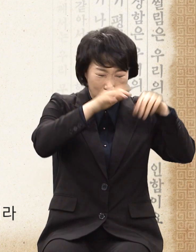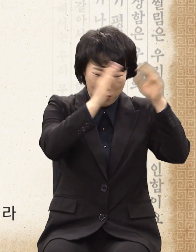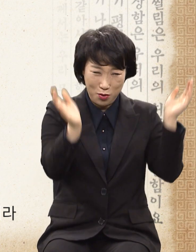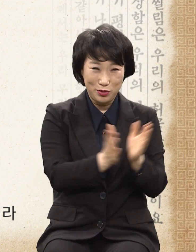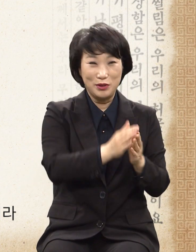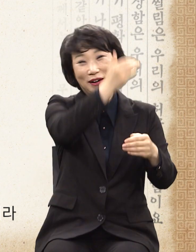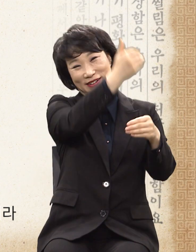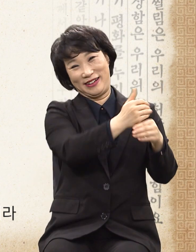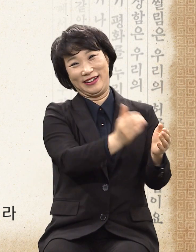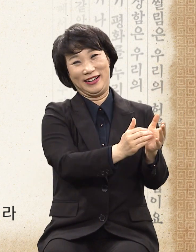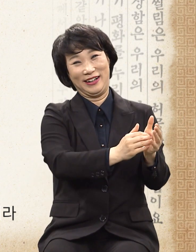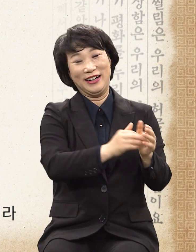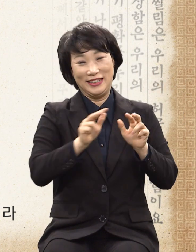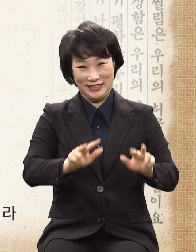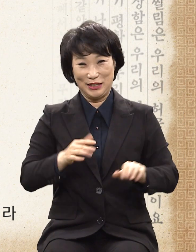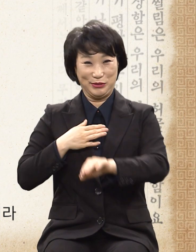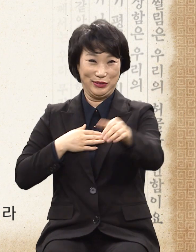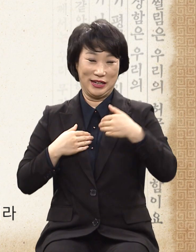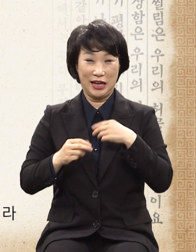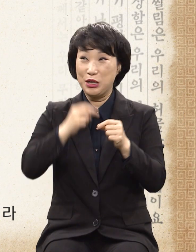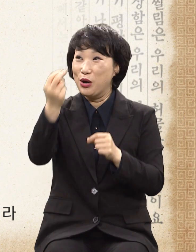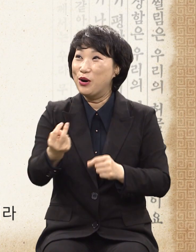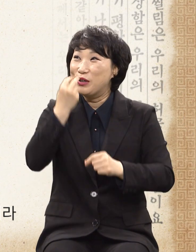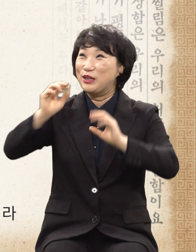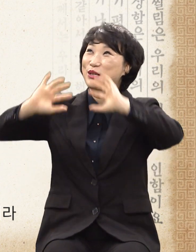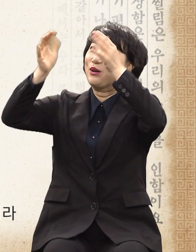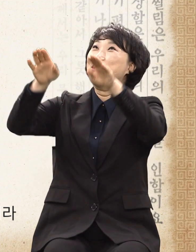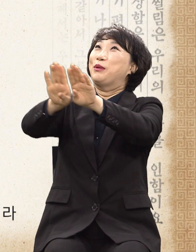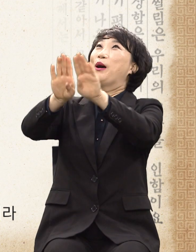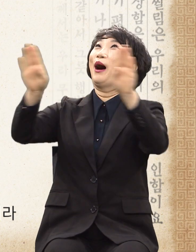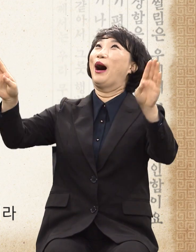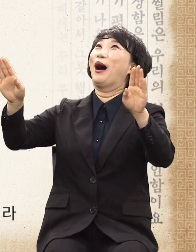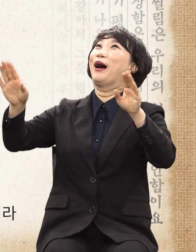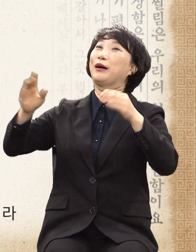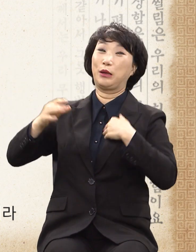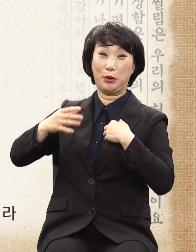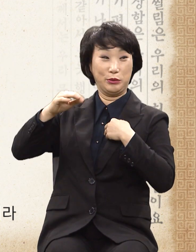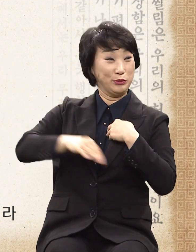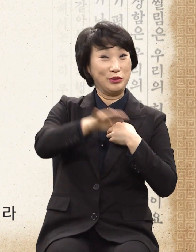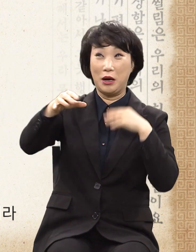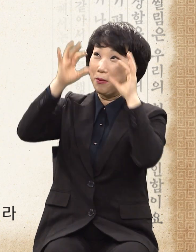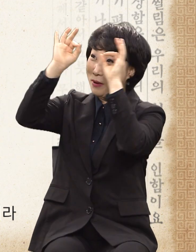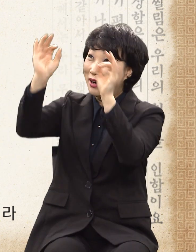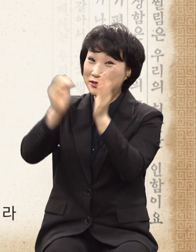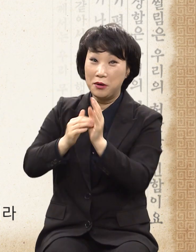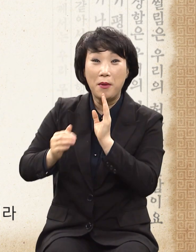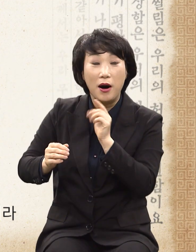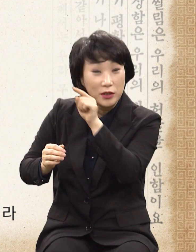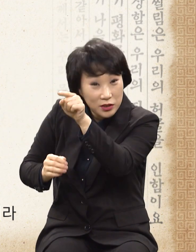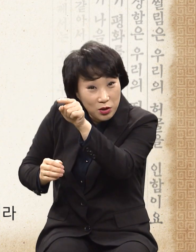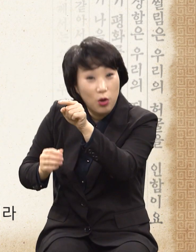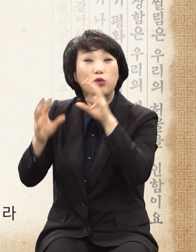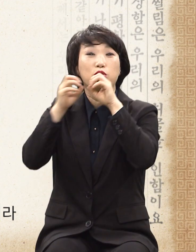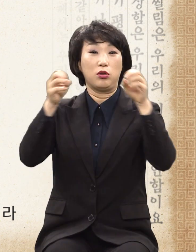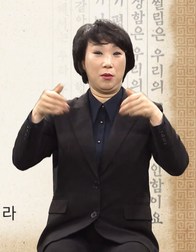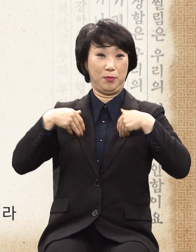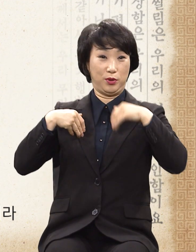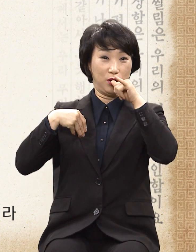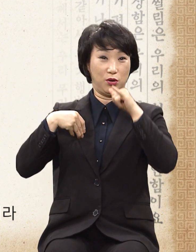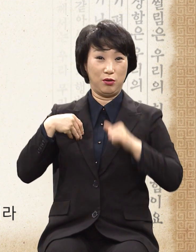문을 닫아버리고 영생과 천국문을 열어주신 걸 보았다 이 말이요. 이 소식 전해라 이 말입니다.